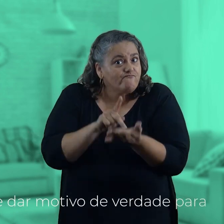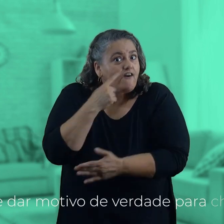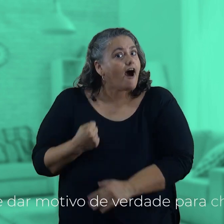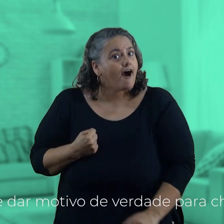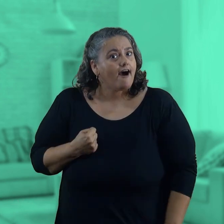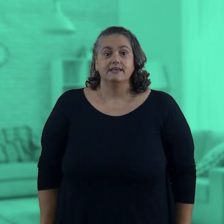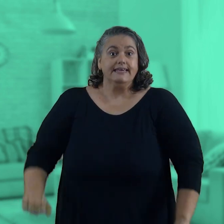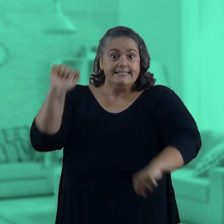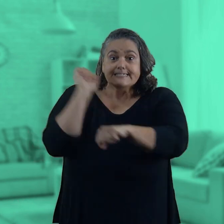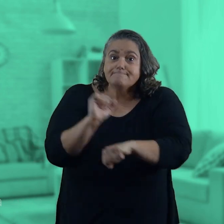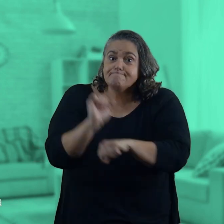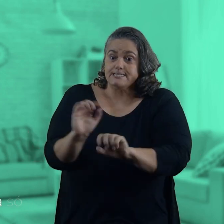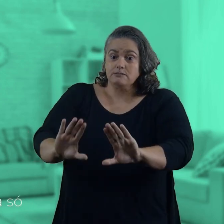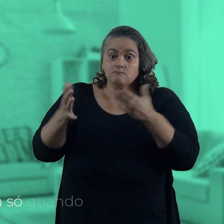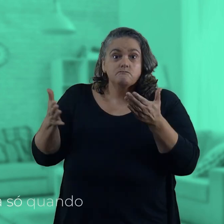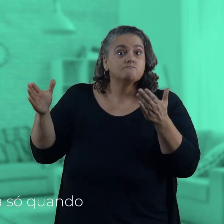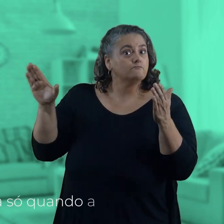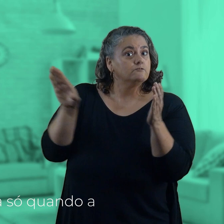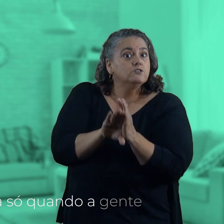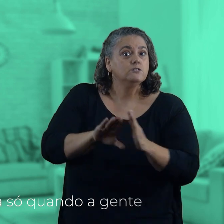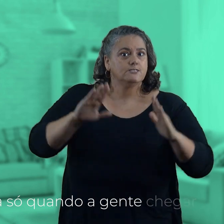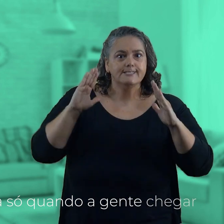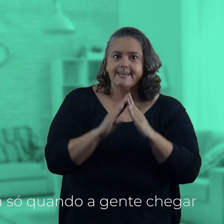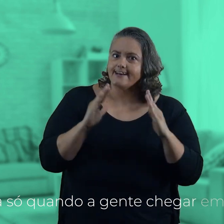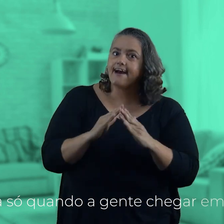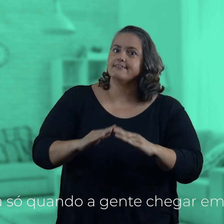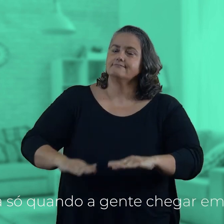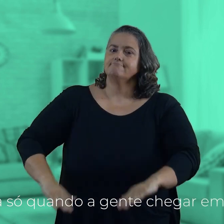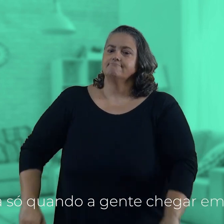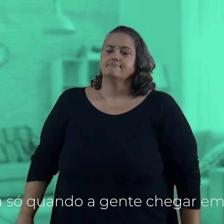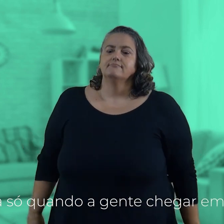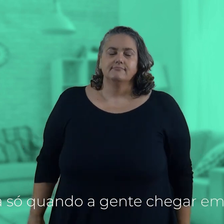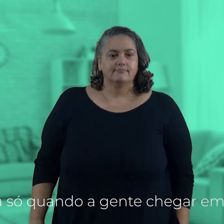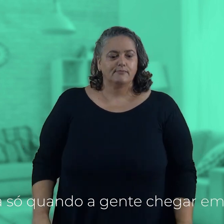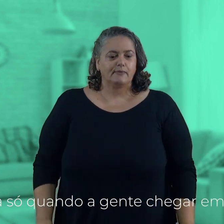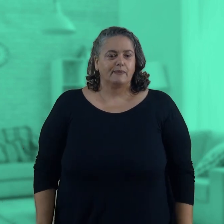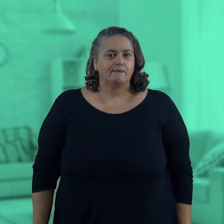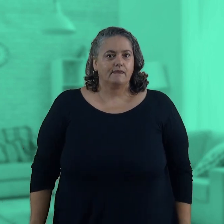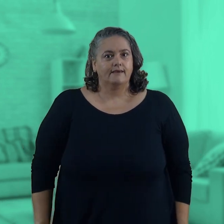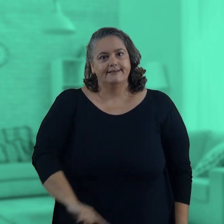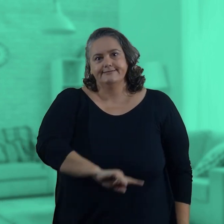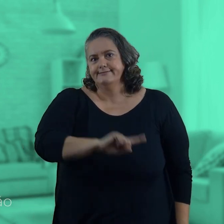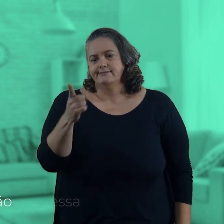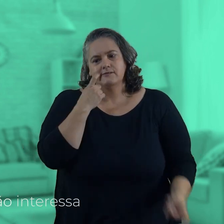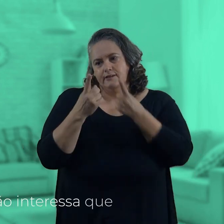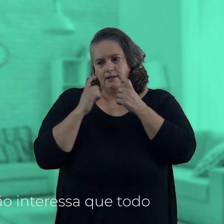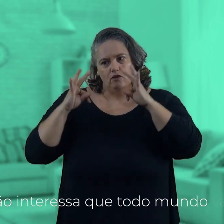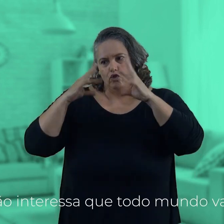chorar. Espera só quando a gente chegar em casa. Não interessa que todo mundo vai.